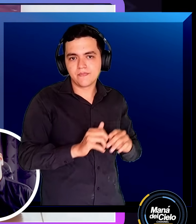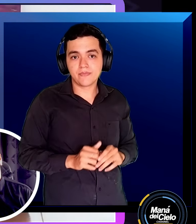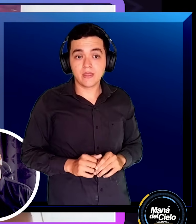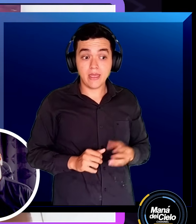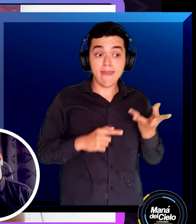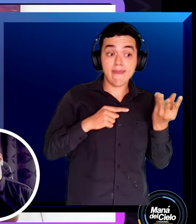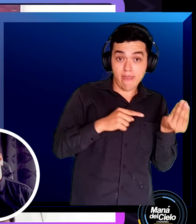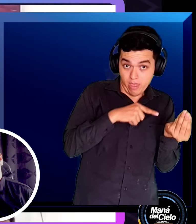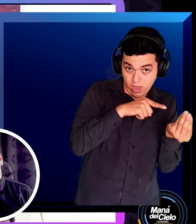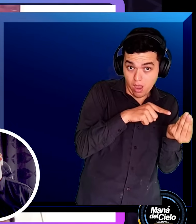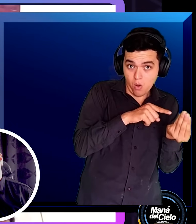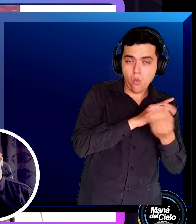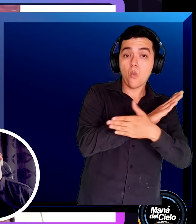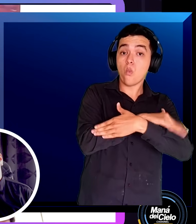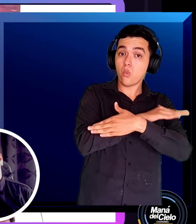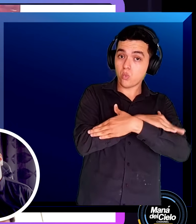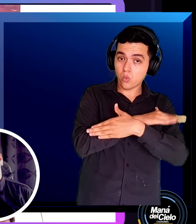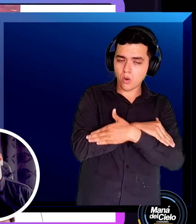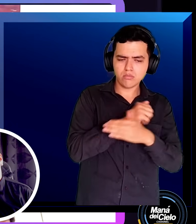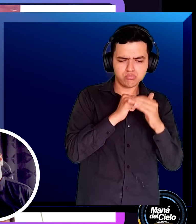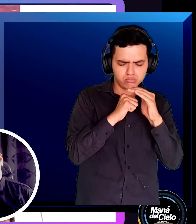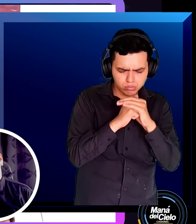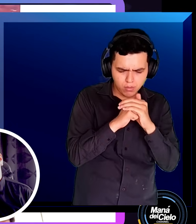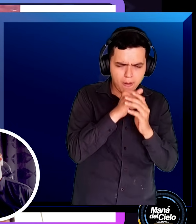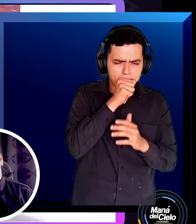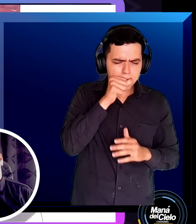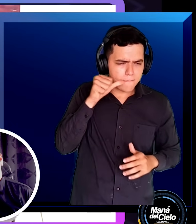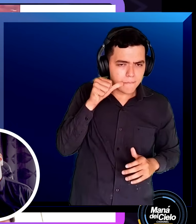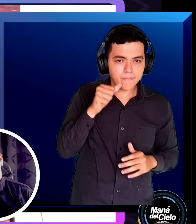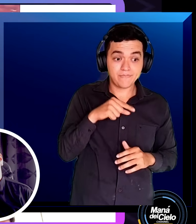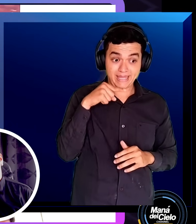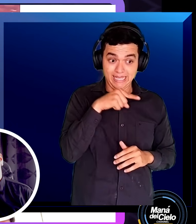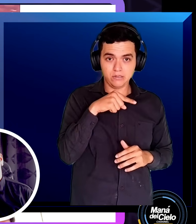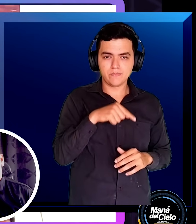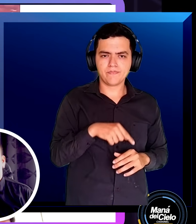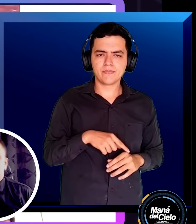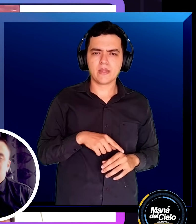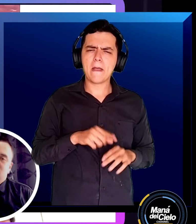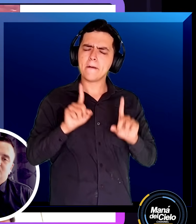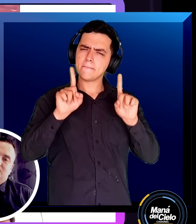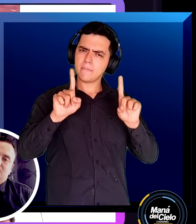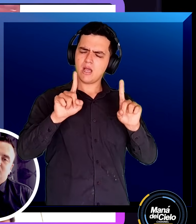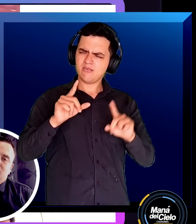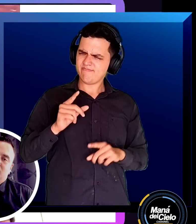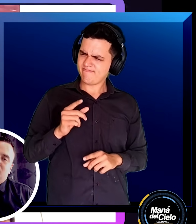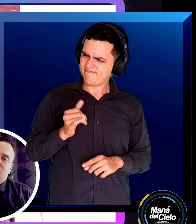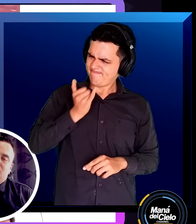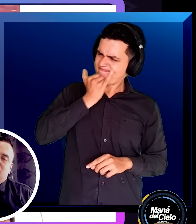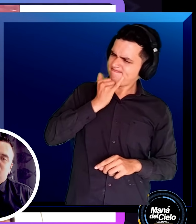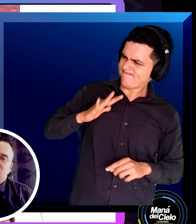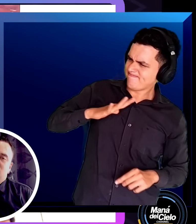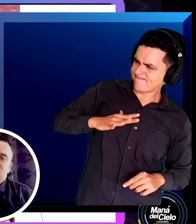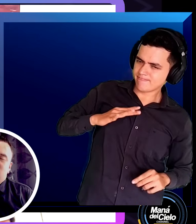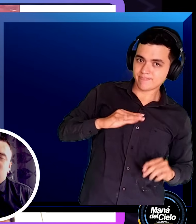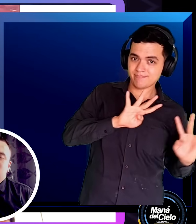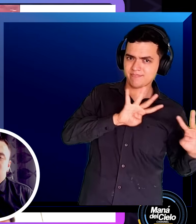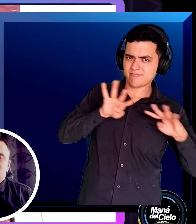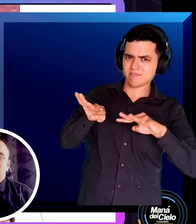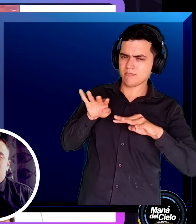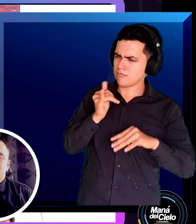vez, dirían ellos, pasable. Pero lo han hecho muchas veces.